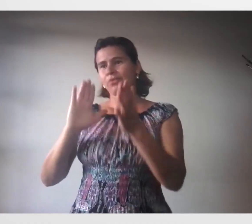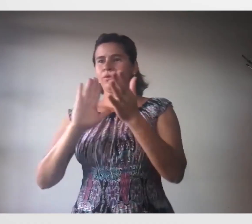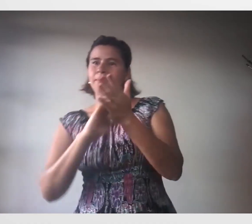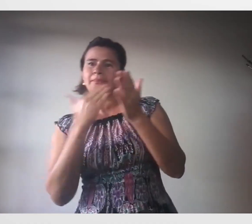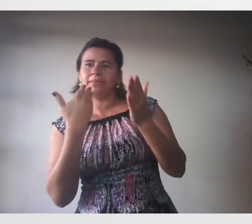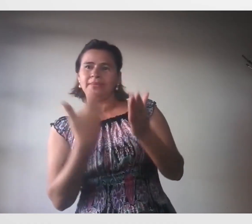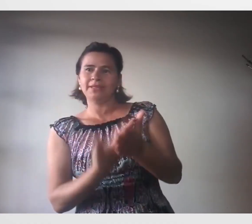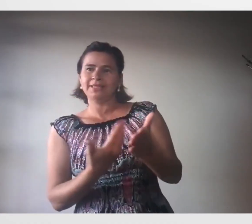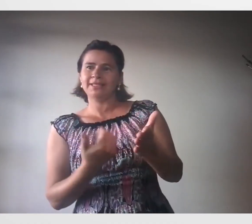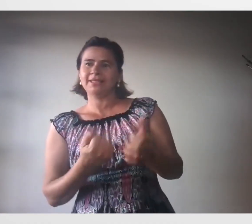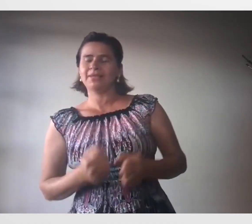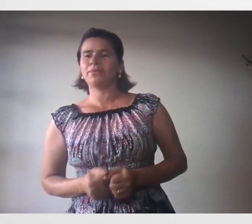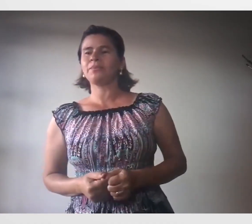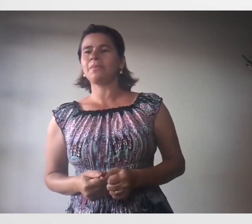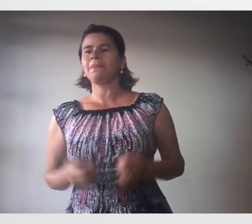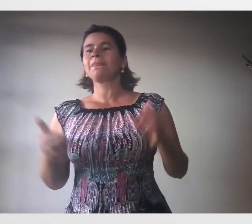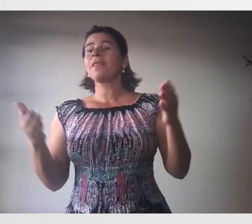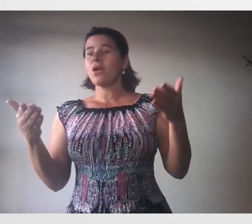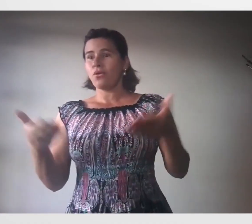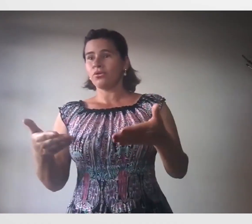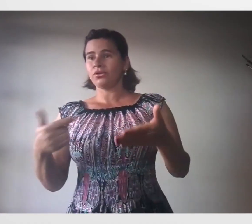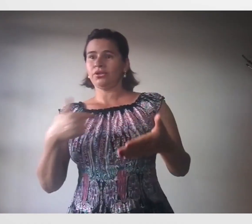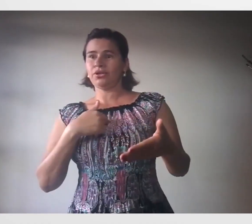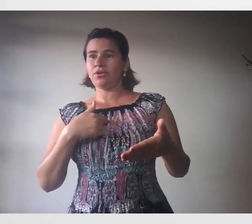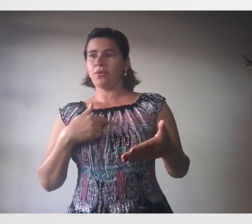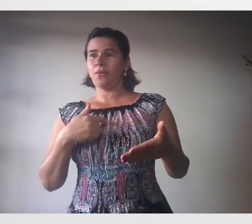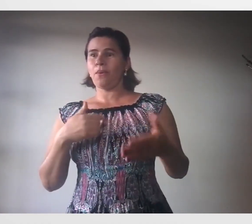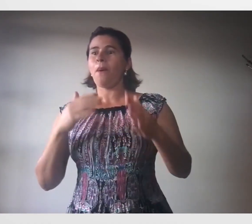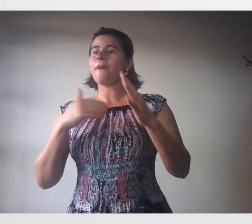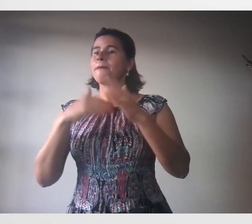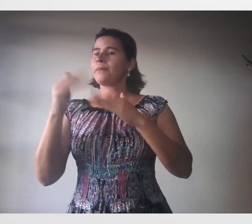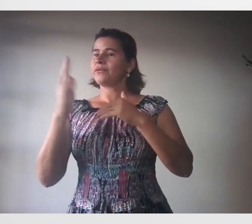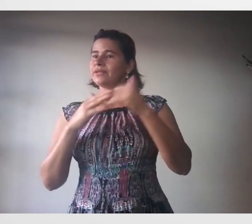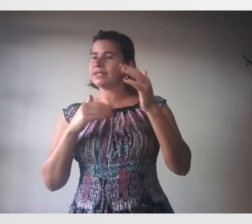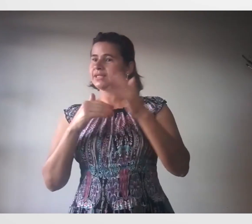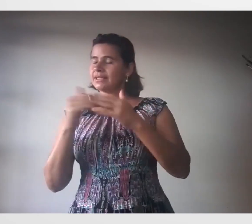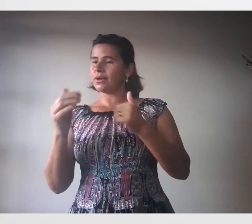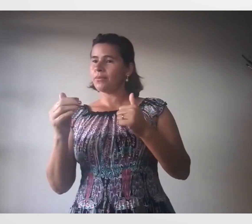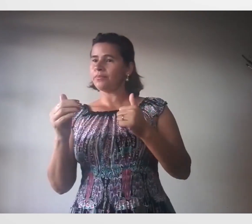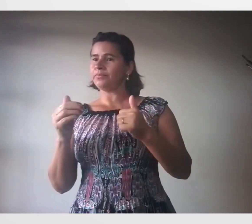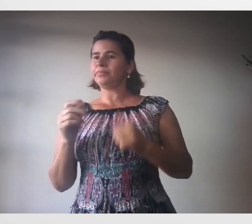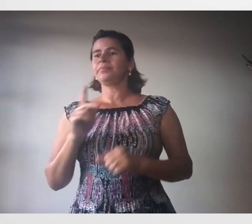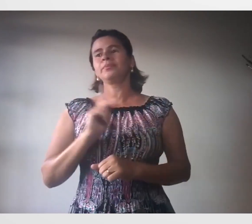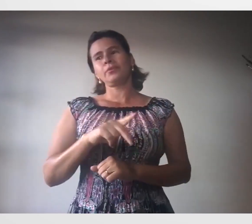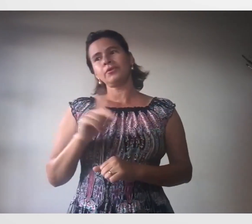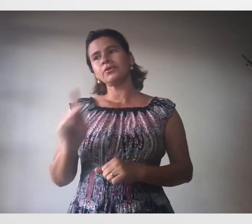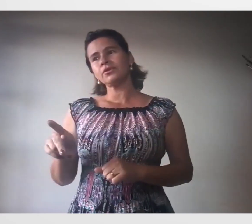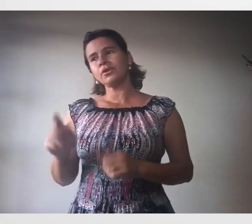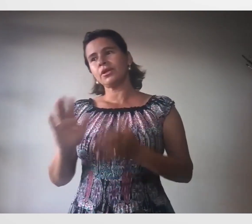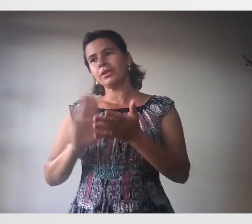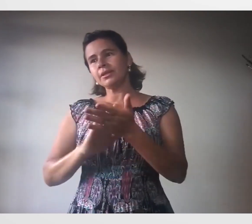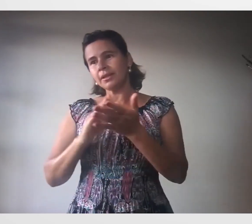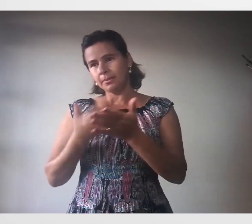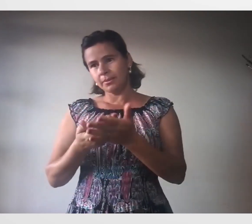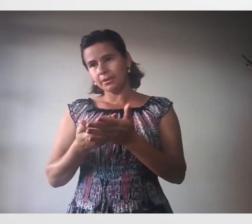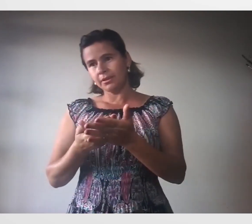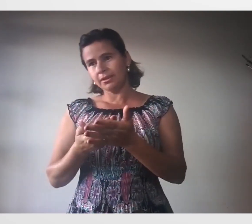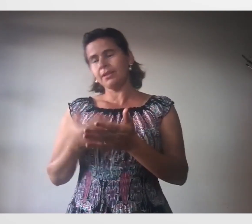amigos surdos e conversar com eles fluentemente. Isso é muito bom. Hoje eu posso realizar os